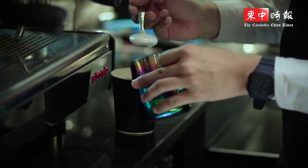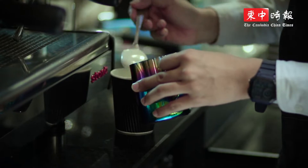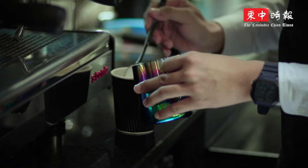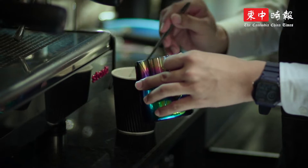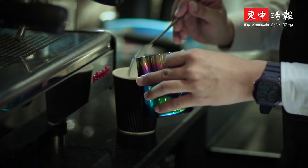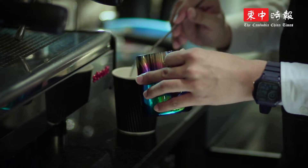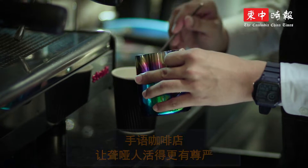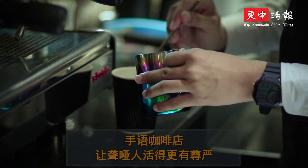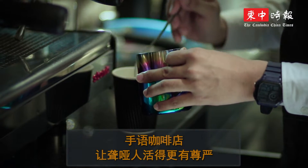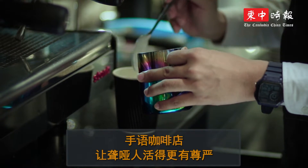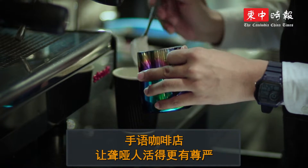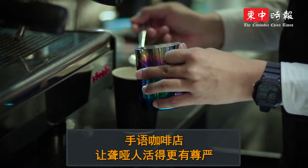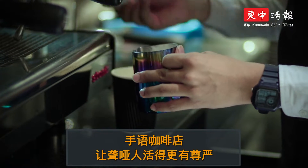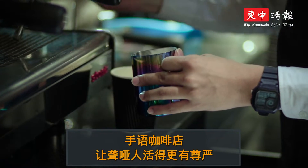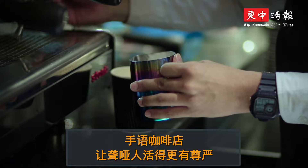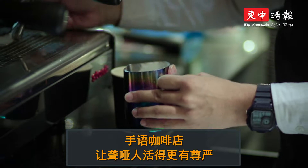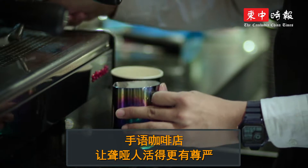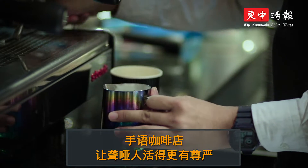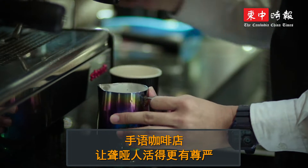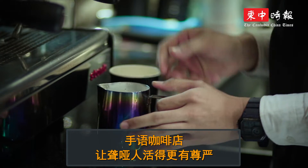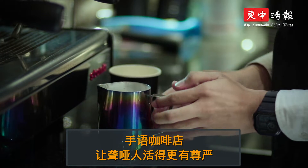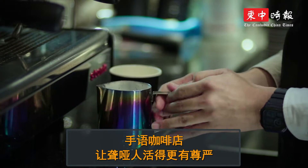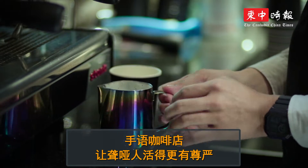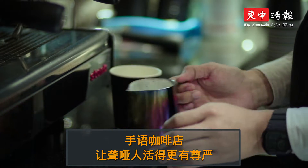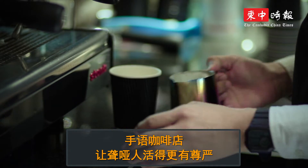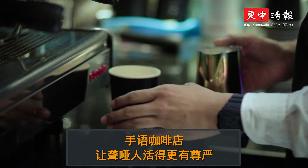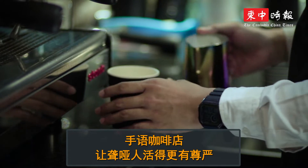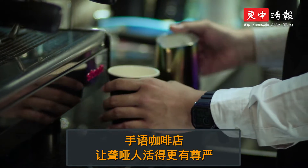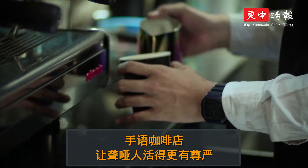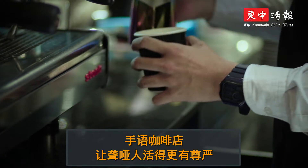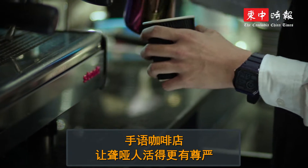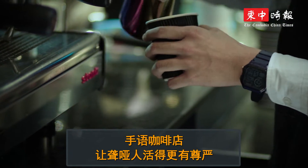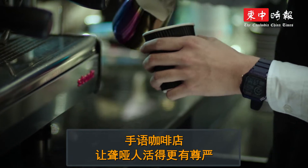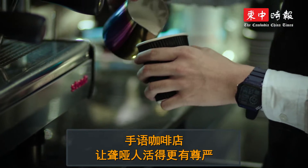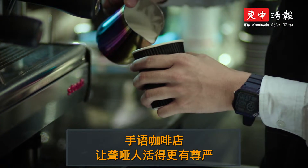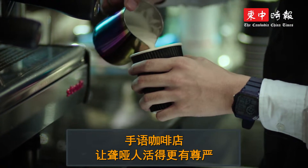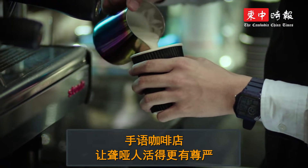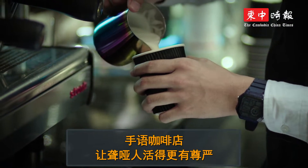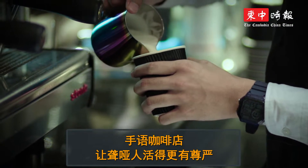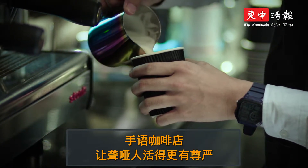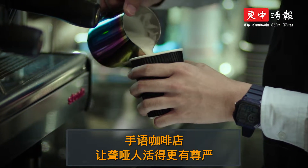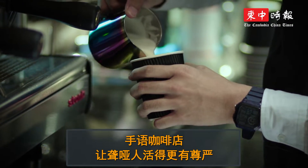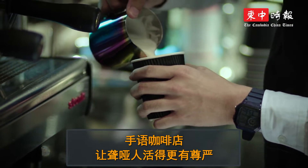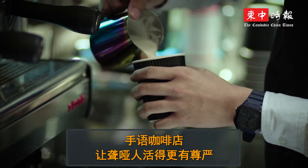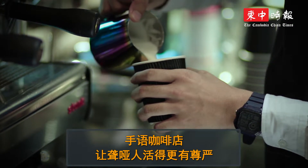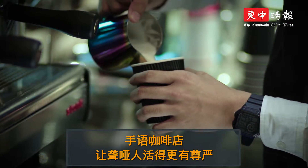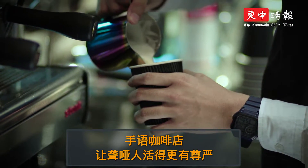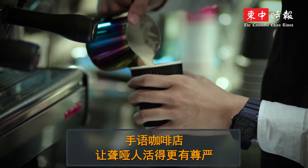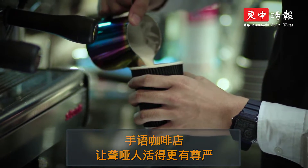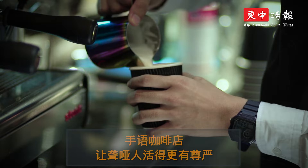学习，努力做，就有很大的进步，觉得似乎没那么难。我觉得难是因为在